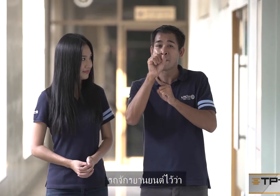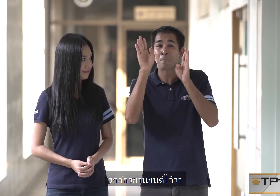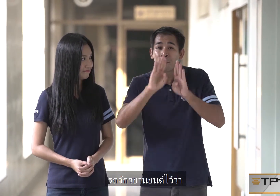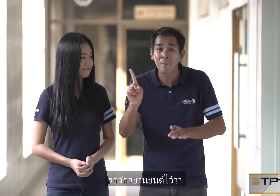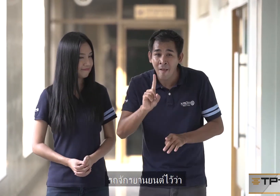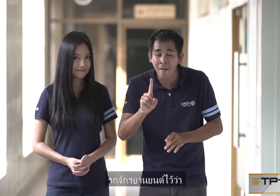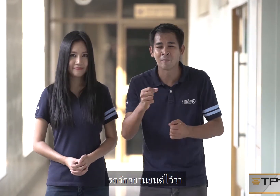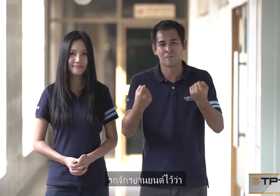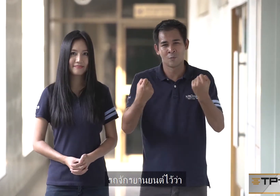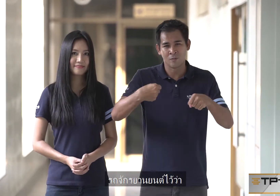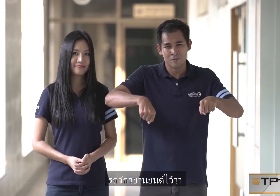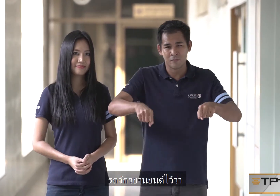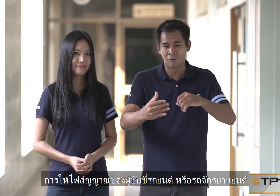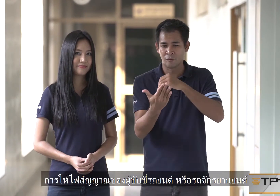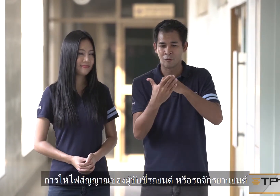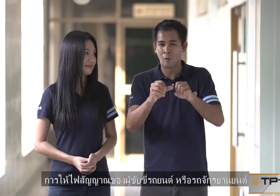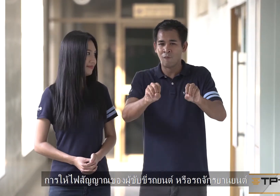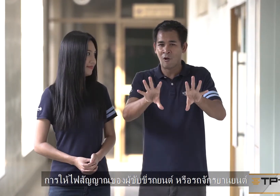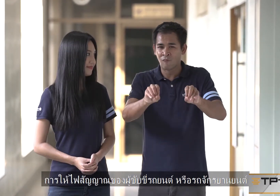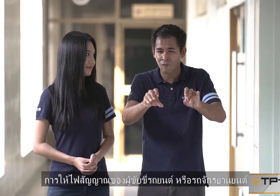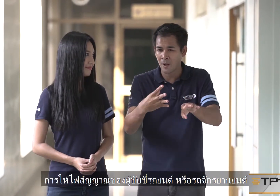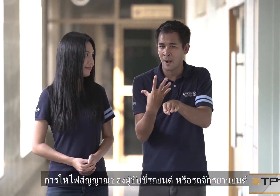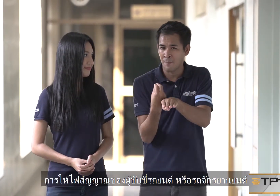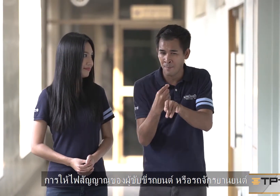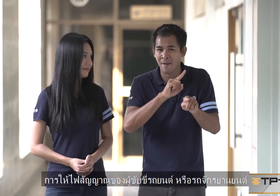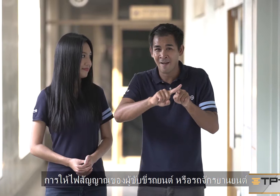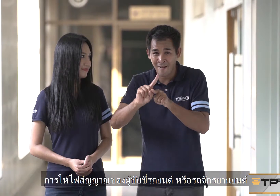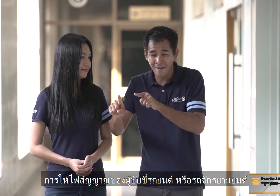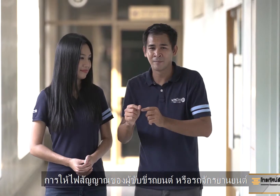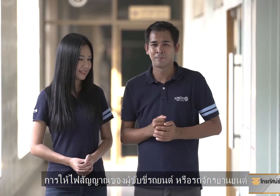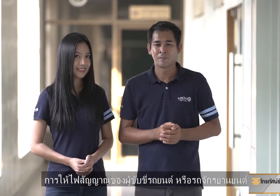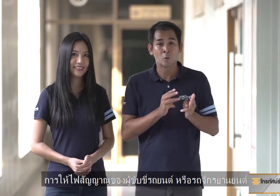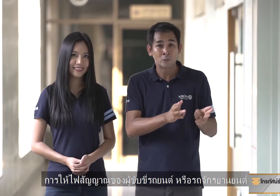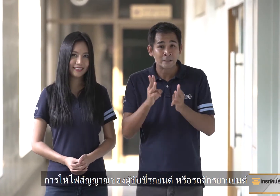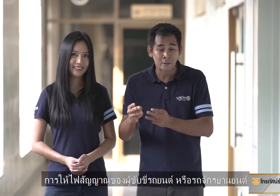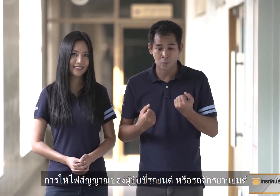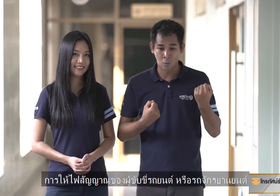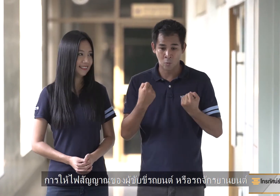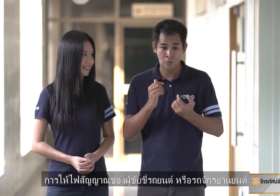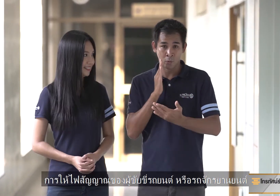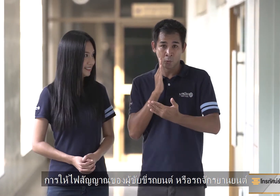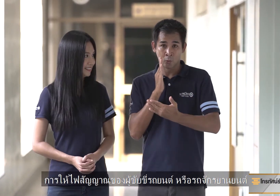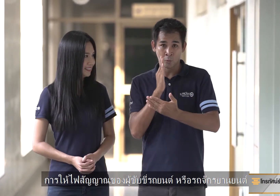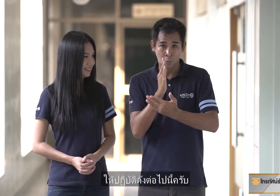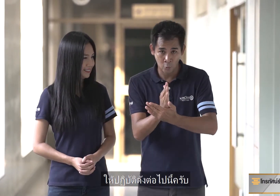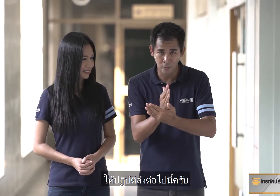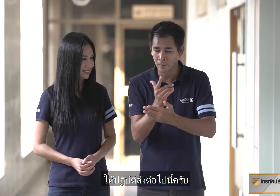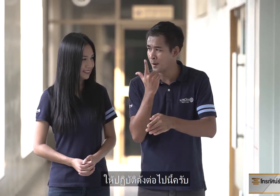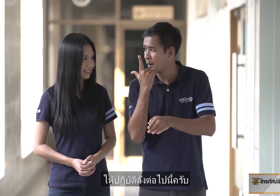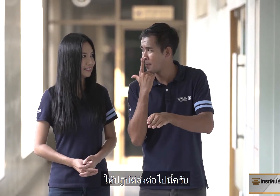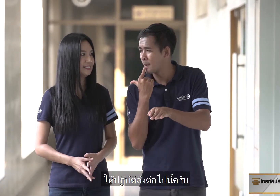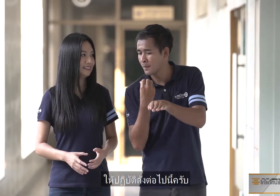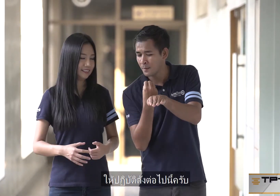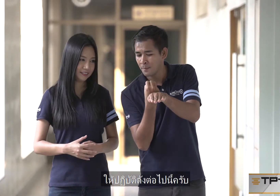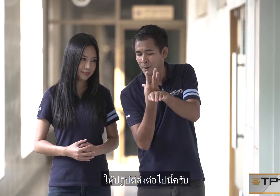ถจักรยานยนต์ไว้ว่าการให้ไฟสัญญาณของผู้ขับขี่รถยนต์หรือรถจักรยานยนต์ให้ปฏิบั